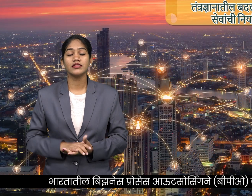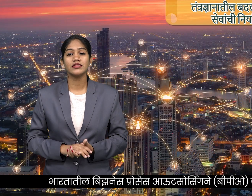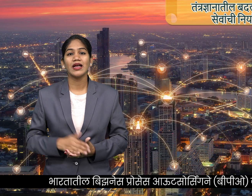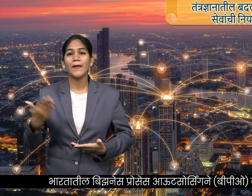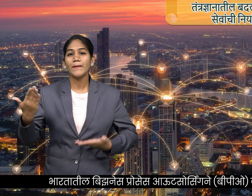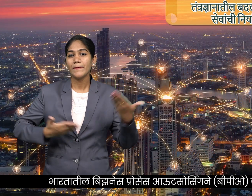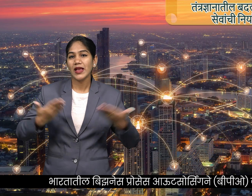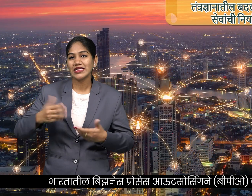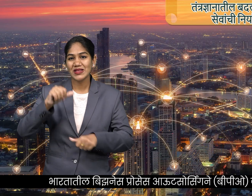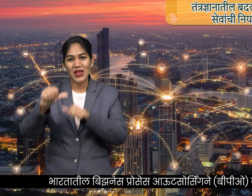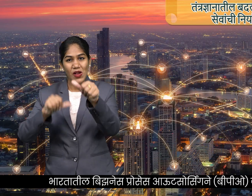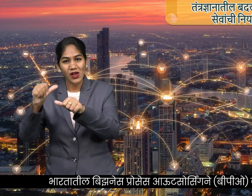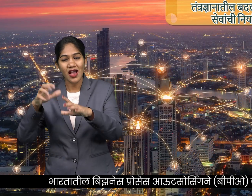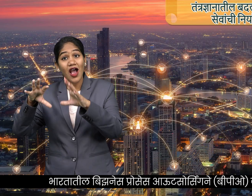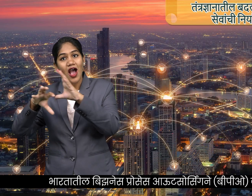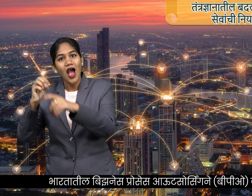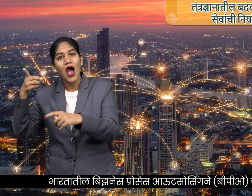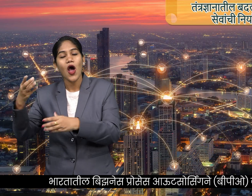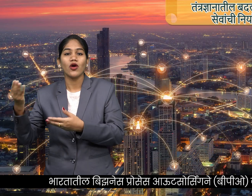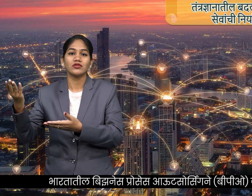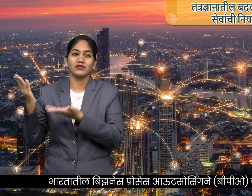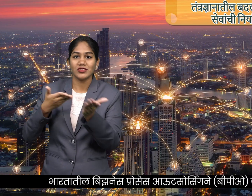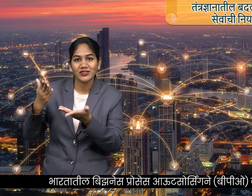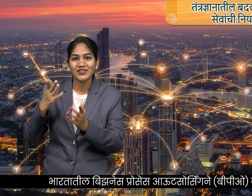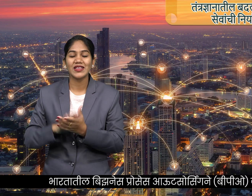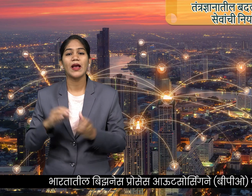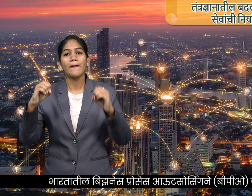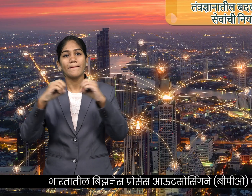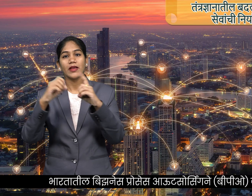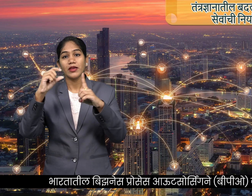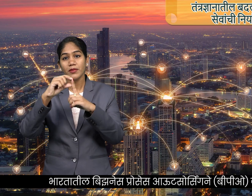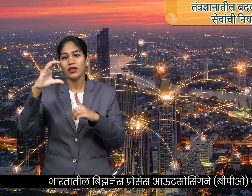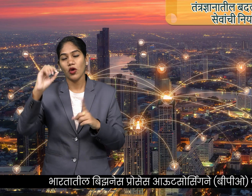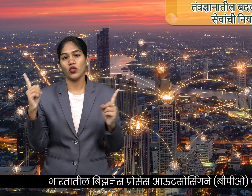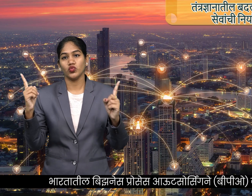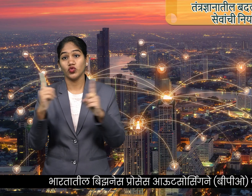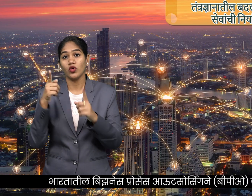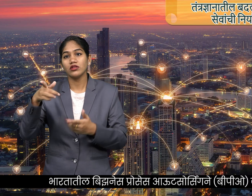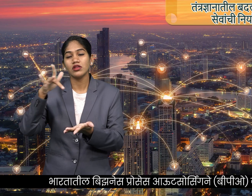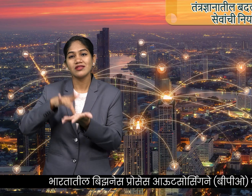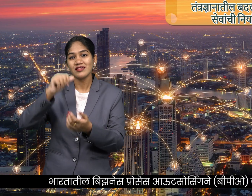भारतातील बिझनेस प्रोसेस आउटसोर्सिंग BPO जगभरातील